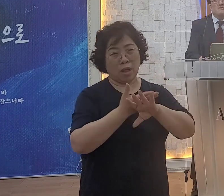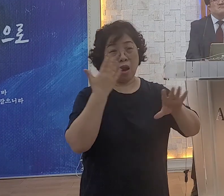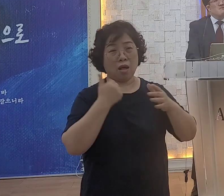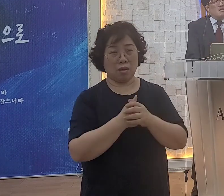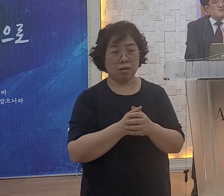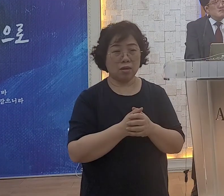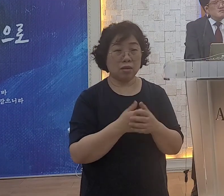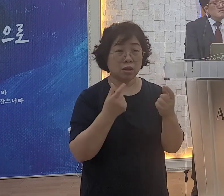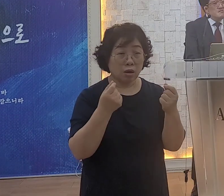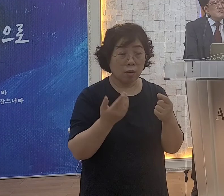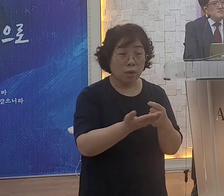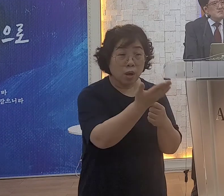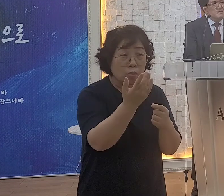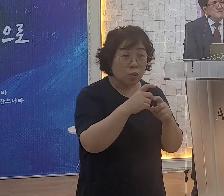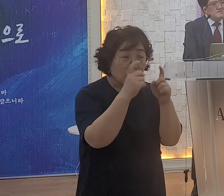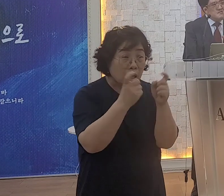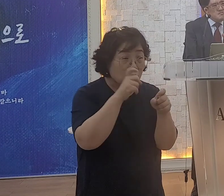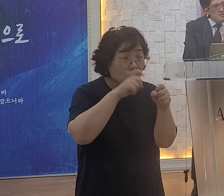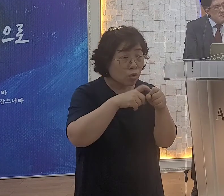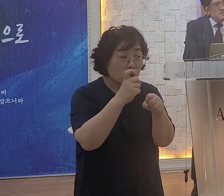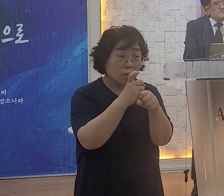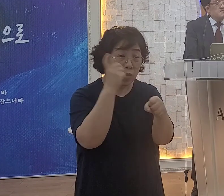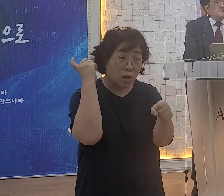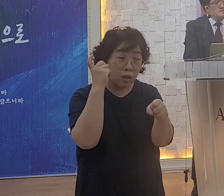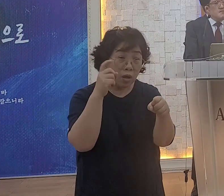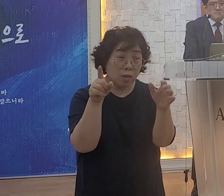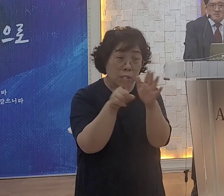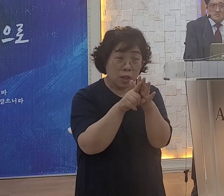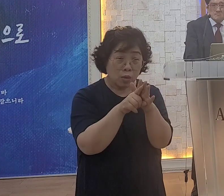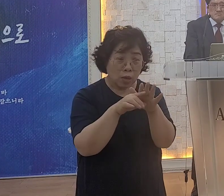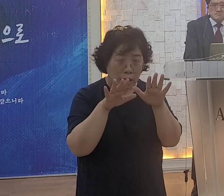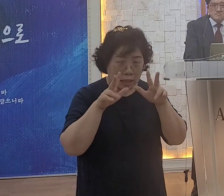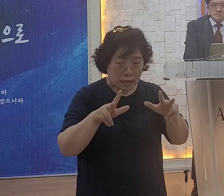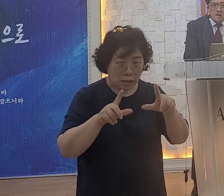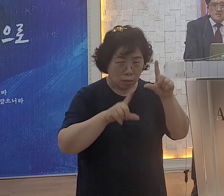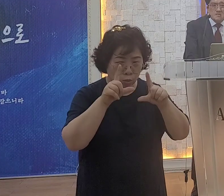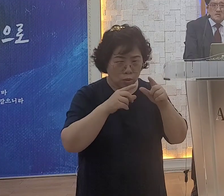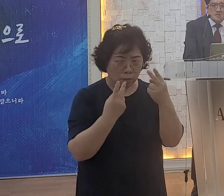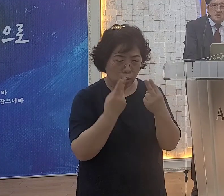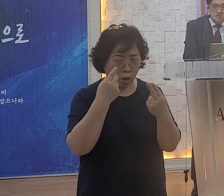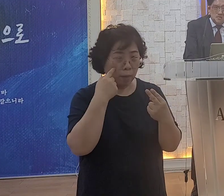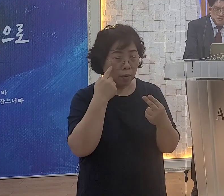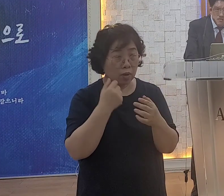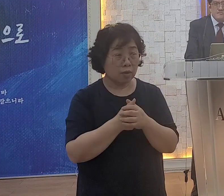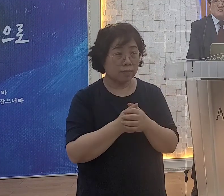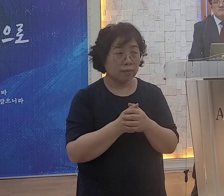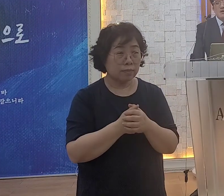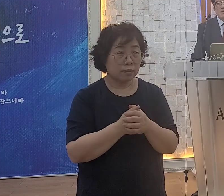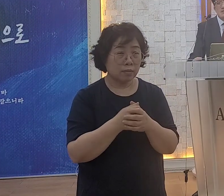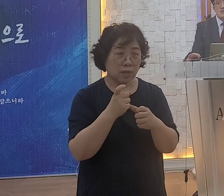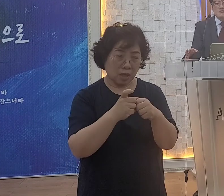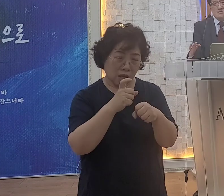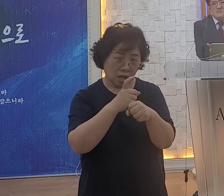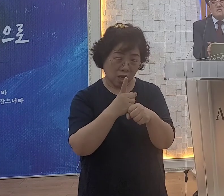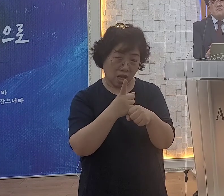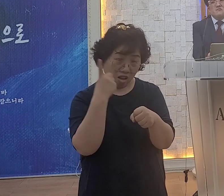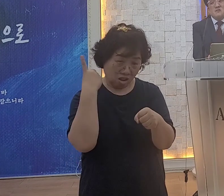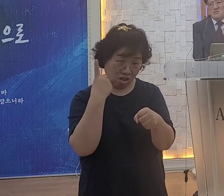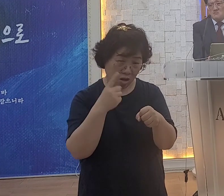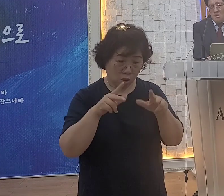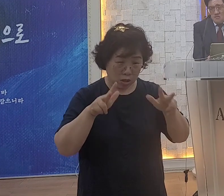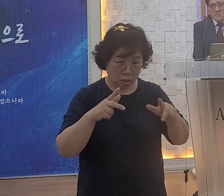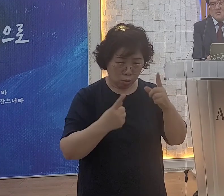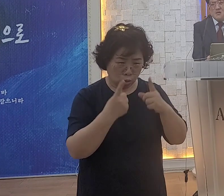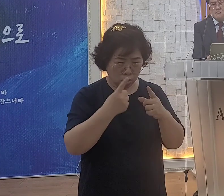10년 전의 믿음과 지금의 내 믿음이 어떤지를 한번 보세요. 아니 1년 전의 믿음과 지금의 내